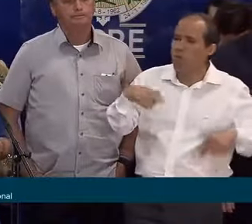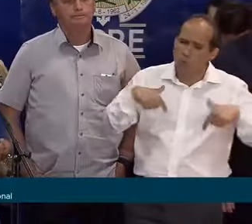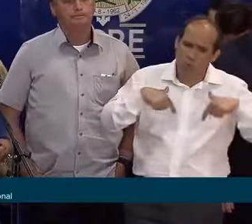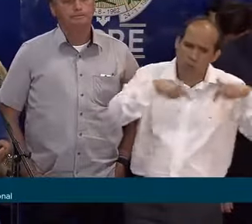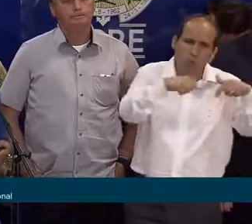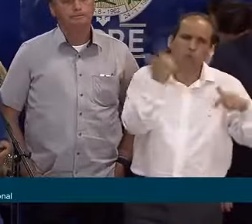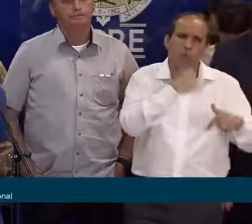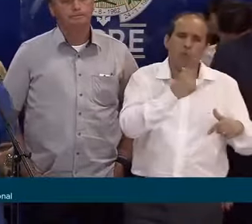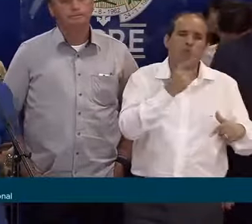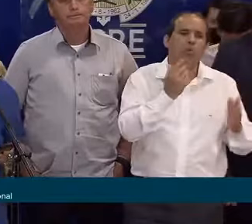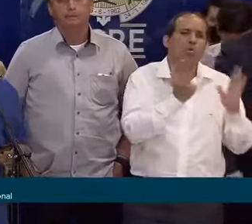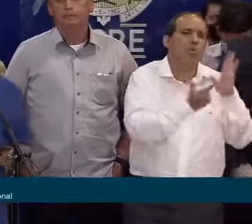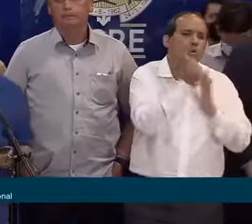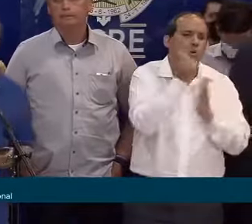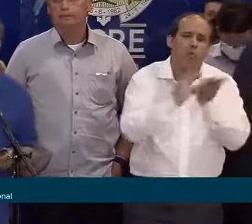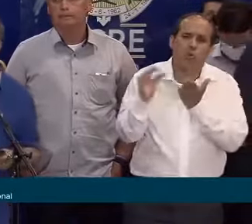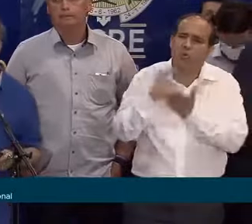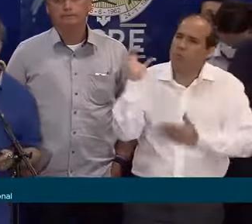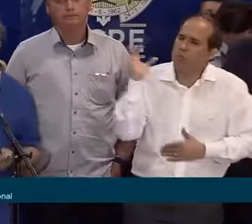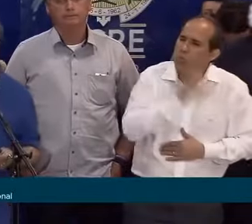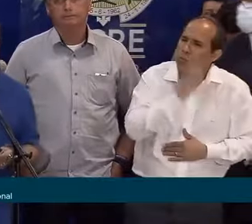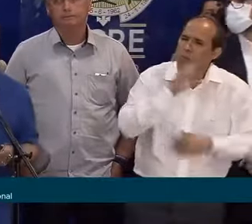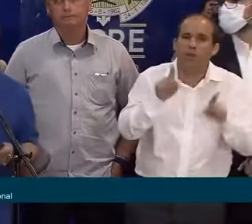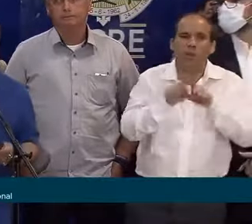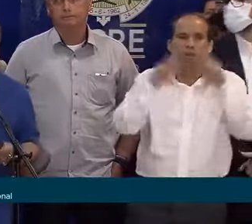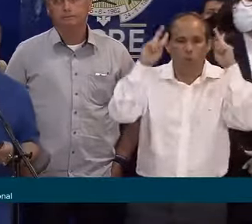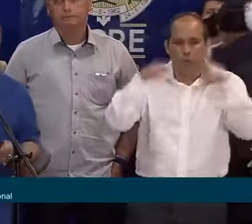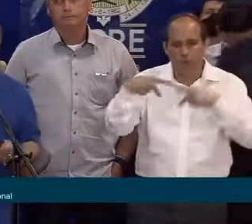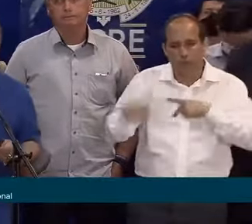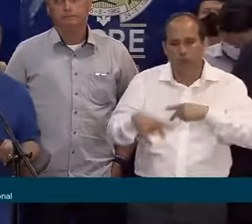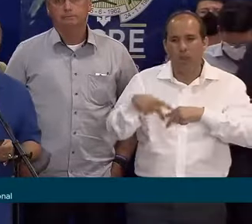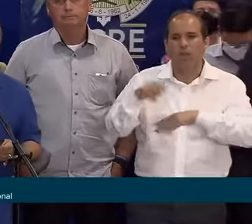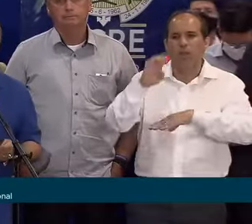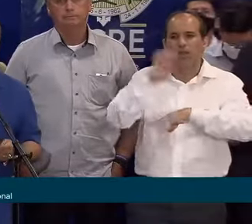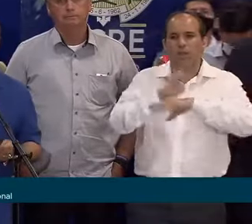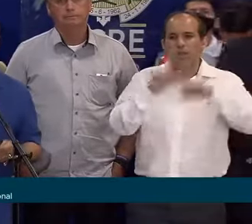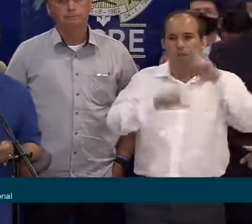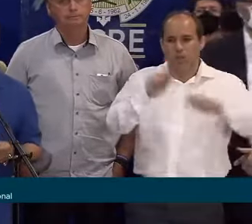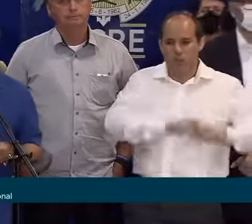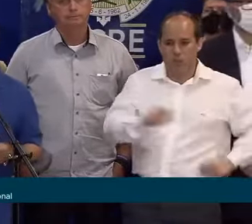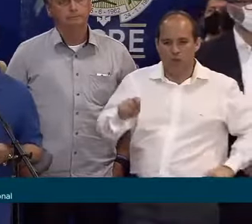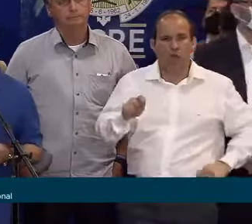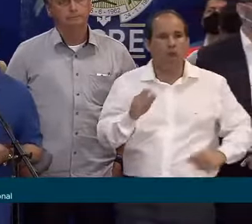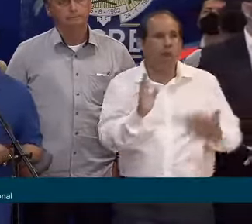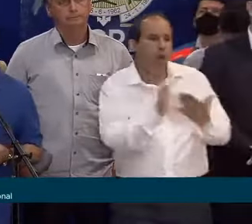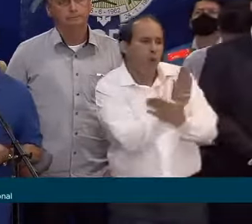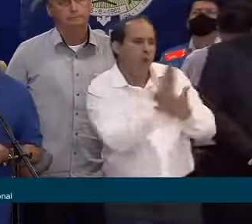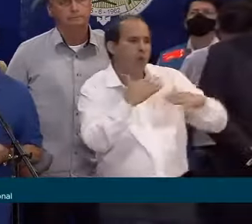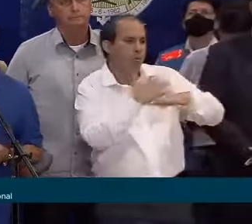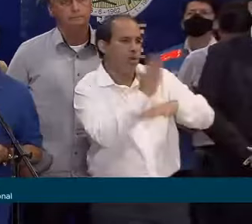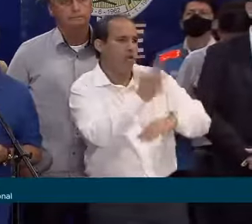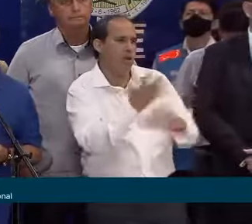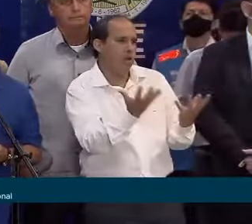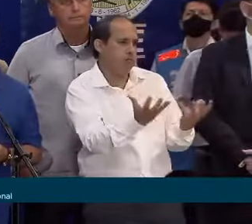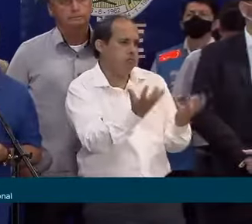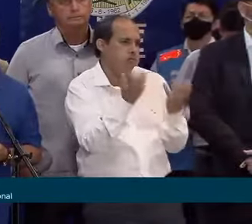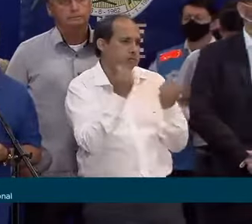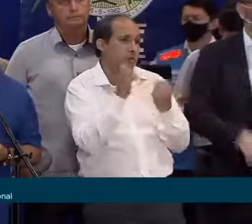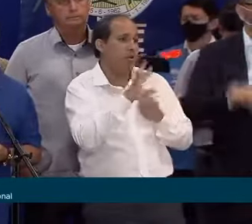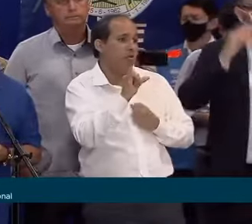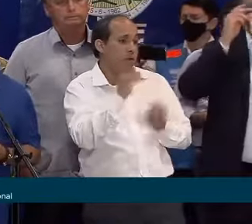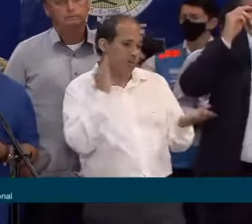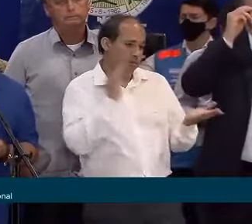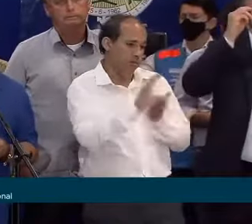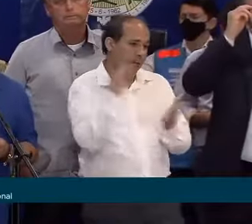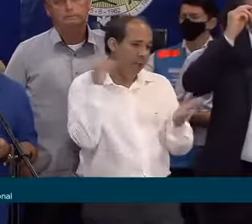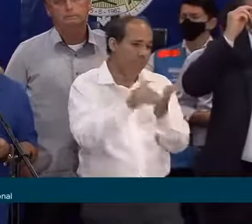emergenciais para atender de forma humanitária e emergencial o Acre. Os municípios que já foram beneficiados e que receberão recursos